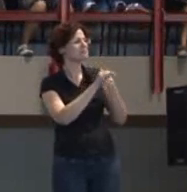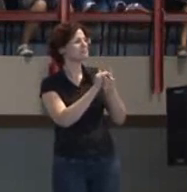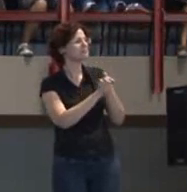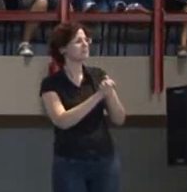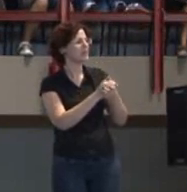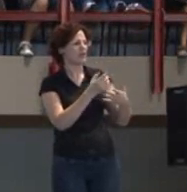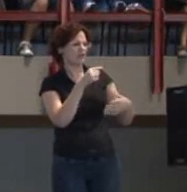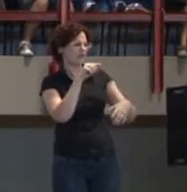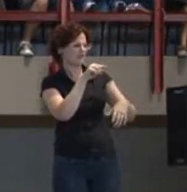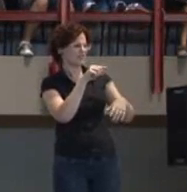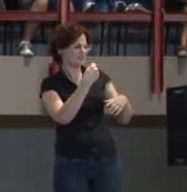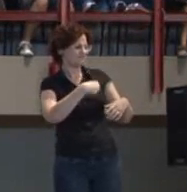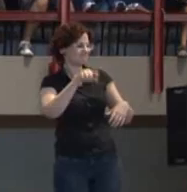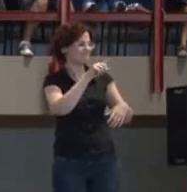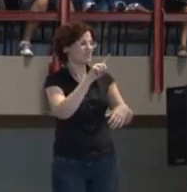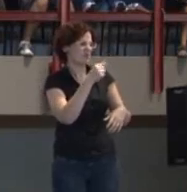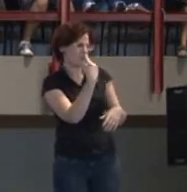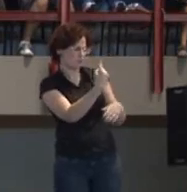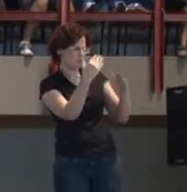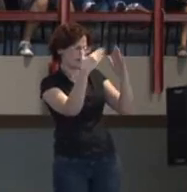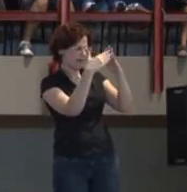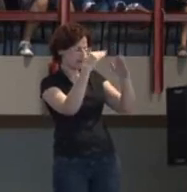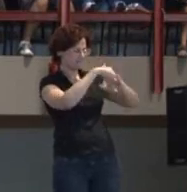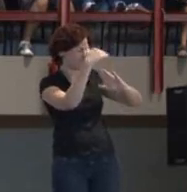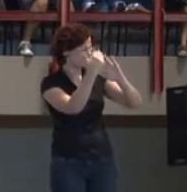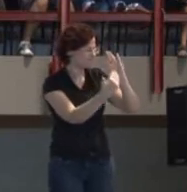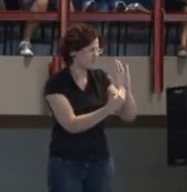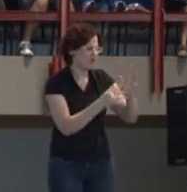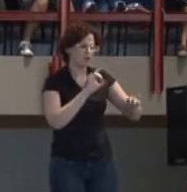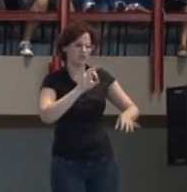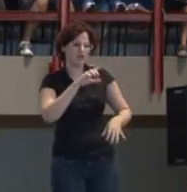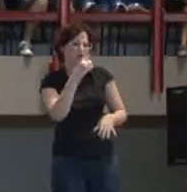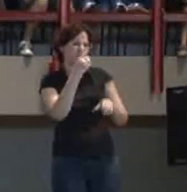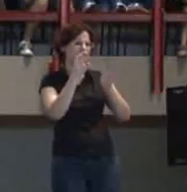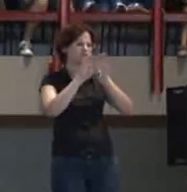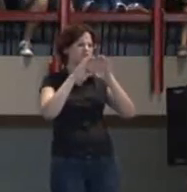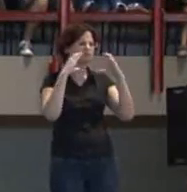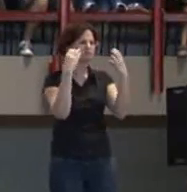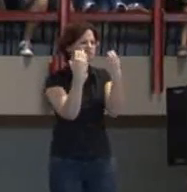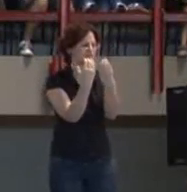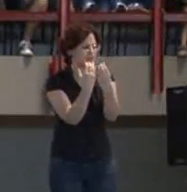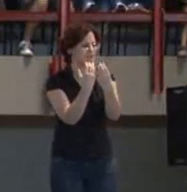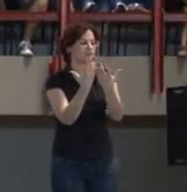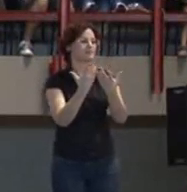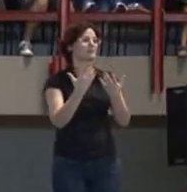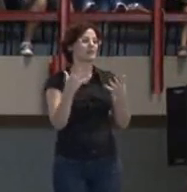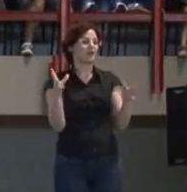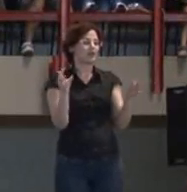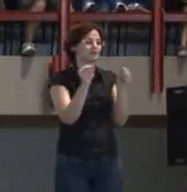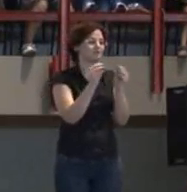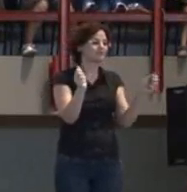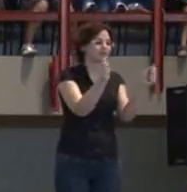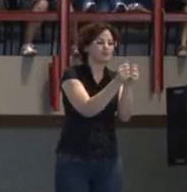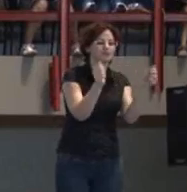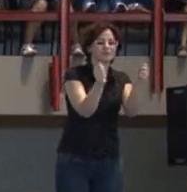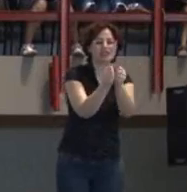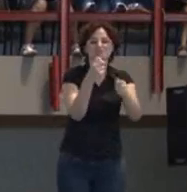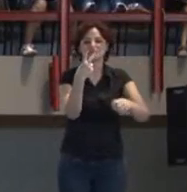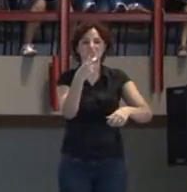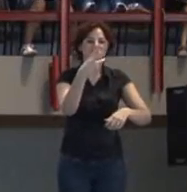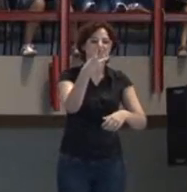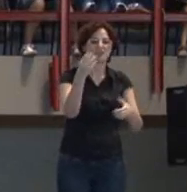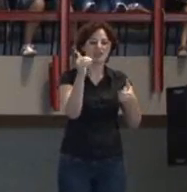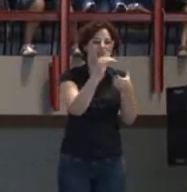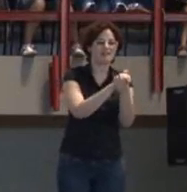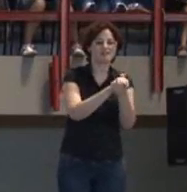seguinte você não precisa de uma casa não Você precisa de um quarto aí ele te botava numa casa onde já tinha dois três casais cada um morando num quarto e era assim